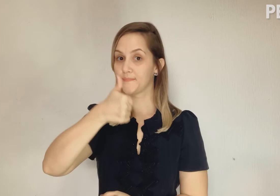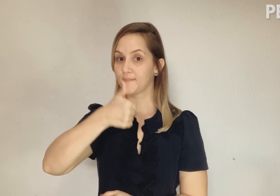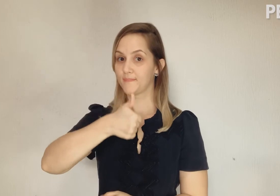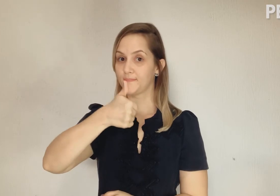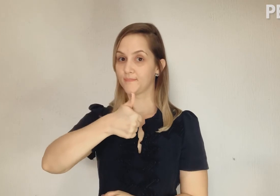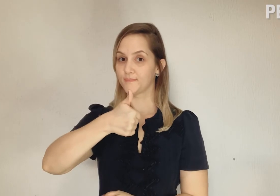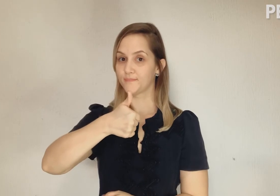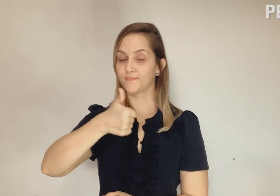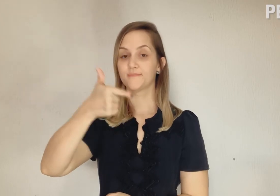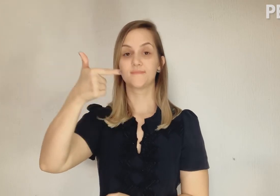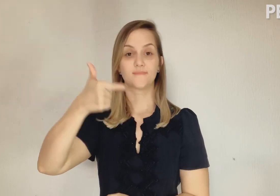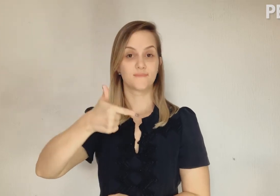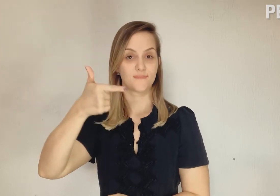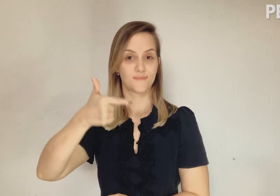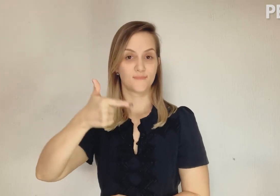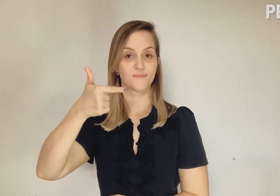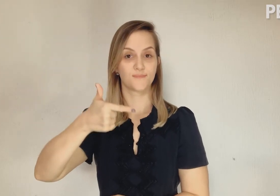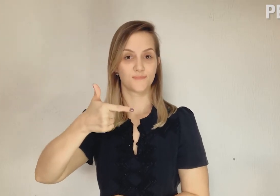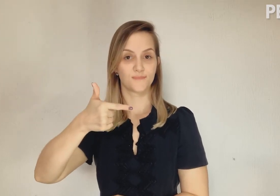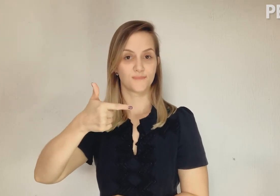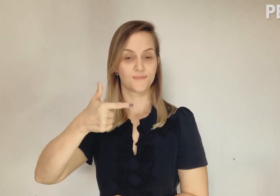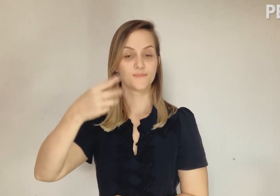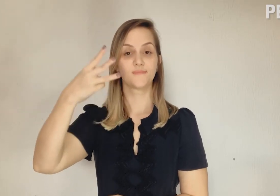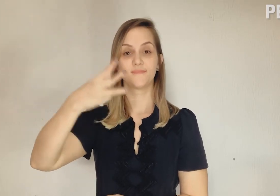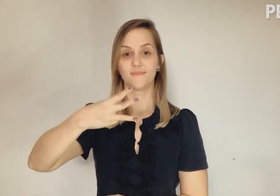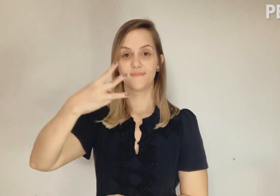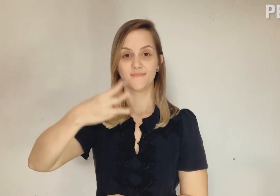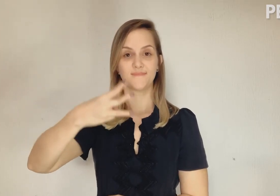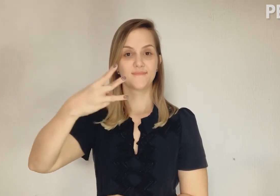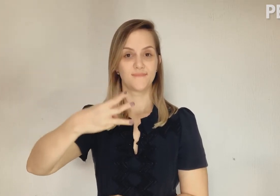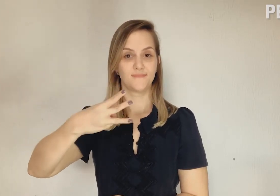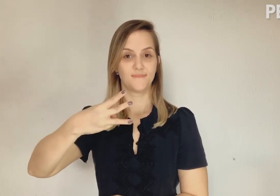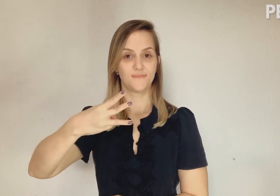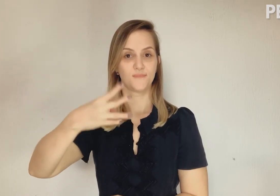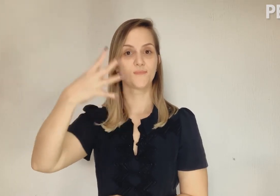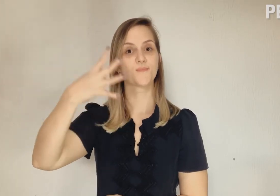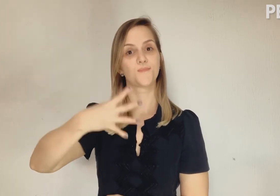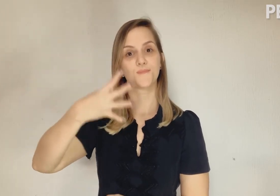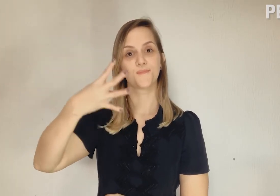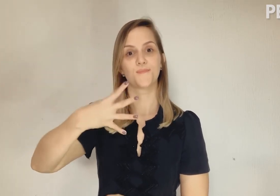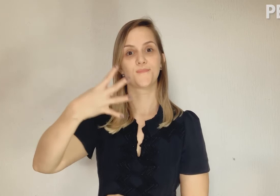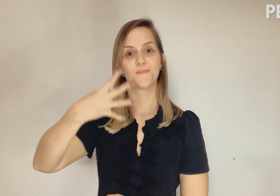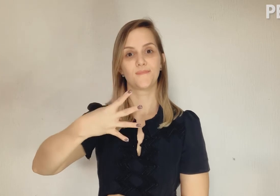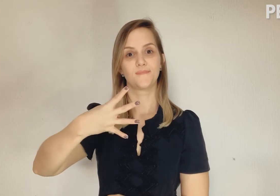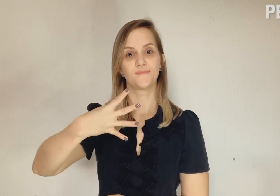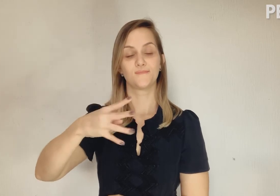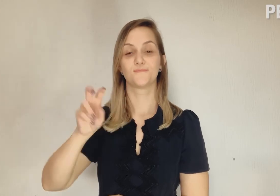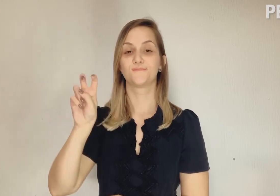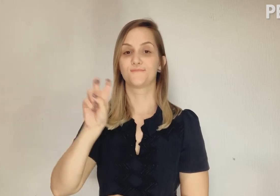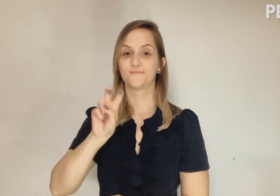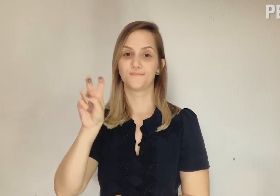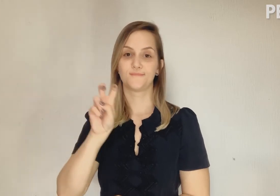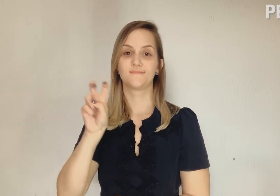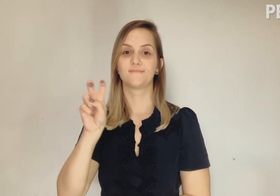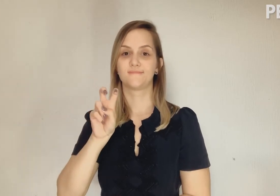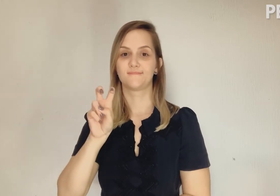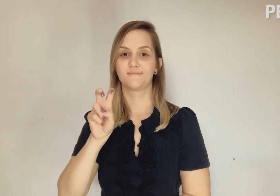com uma única mão. Você diz primeiro, segundo, terceiro, quarto,